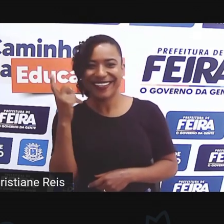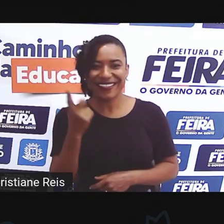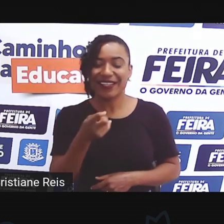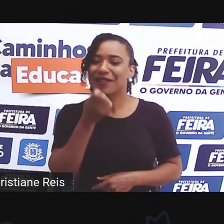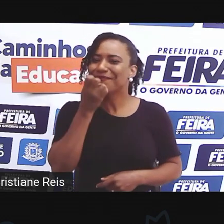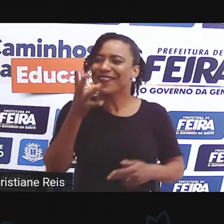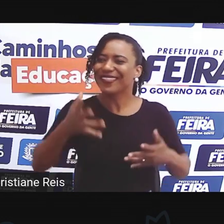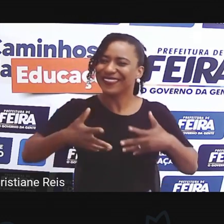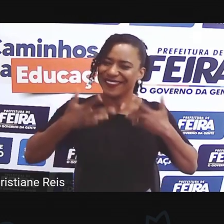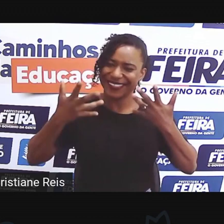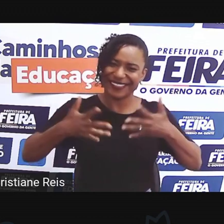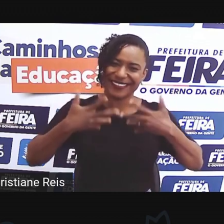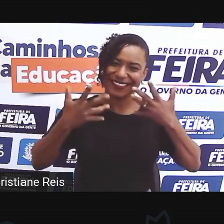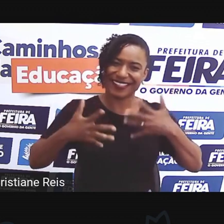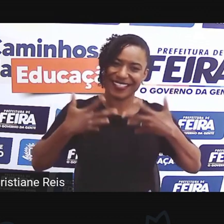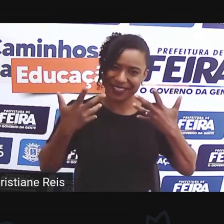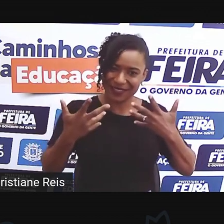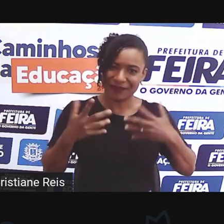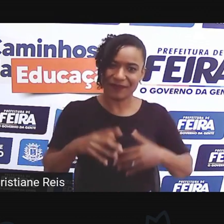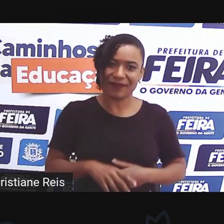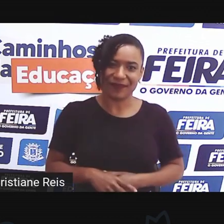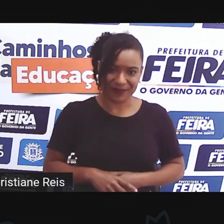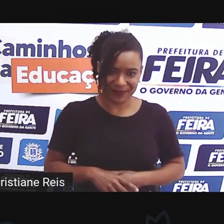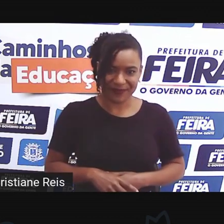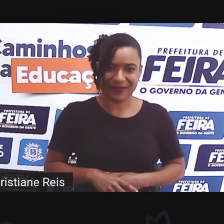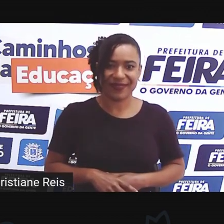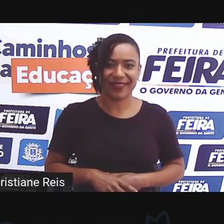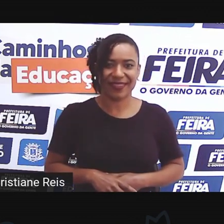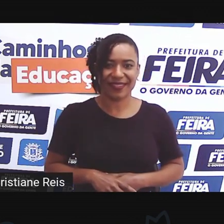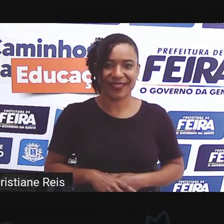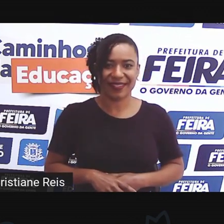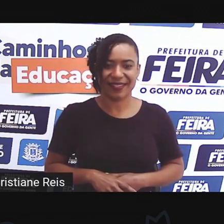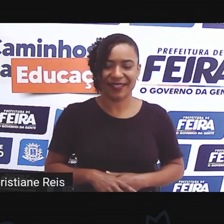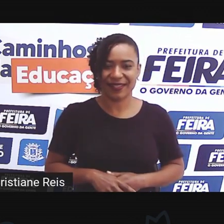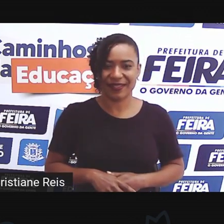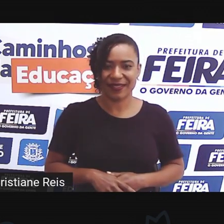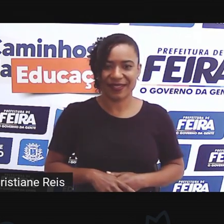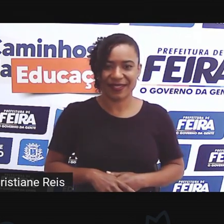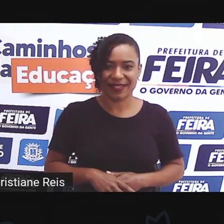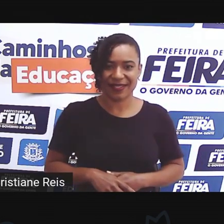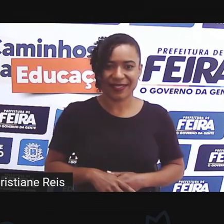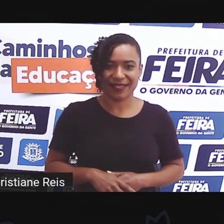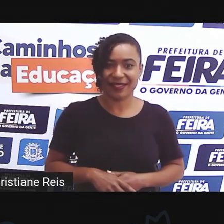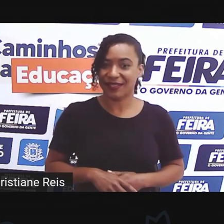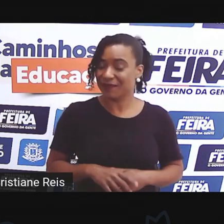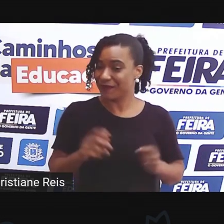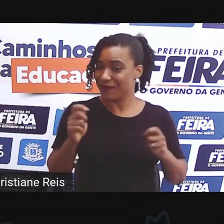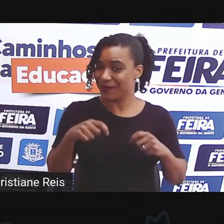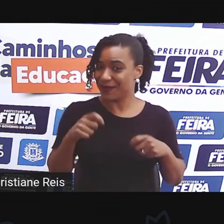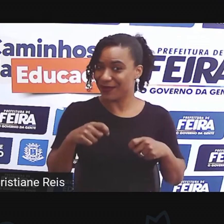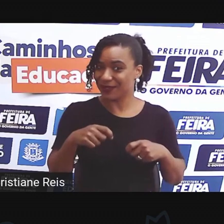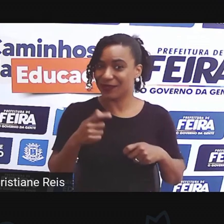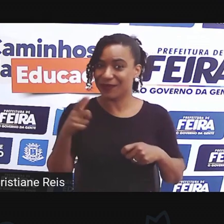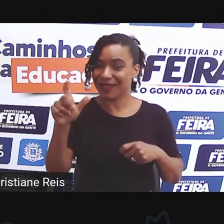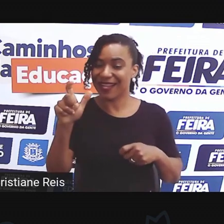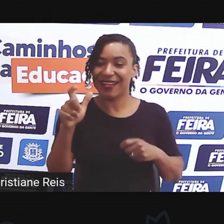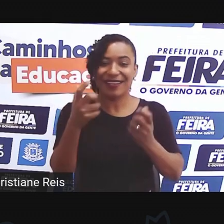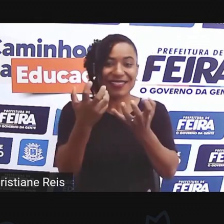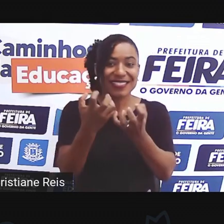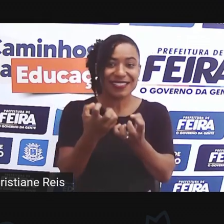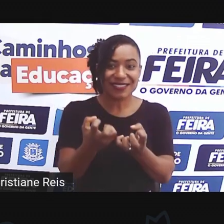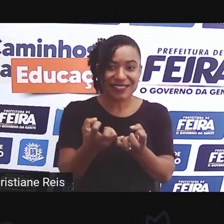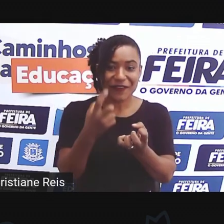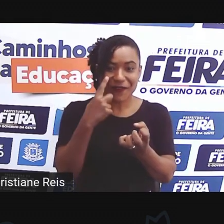Muito divertido. Que tal se a gente pegar esse spray e a gente barrufar em algum lugar seco para a gente ver como é que